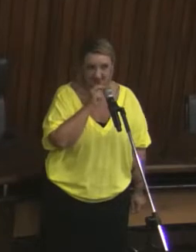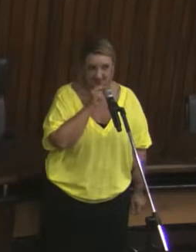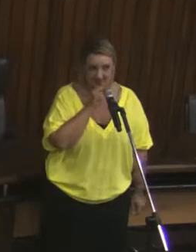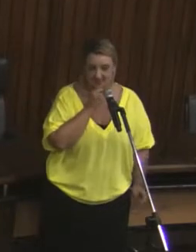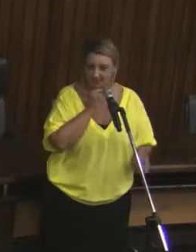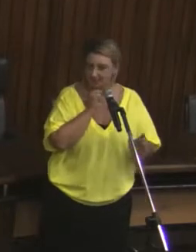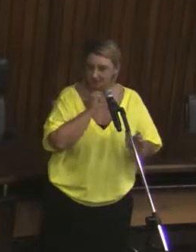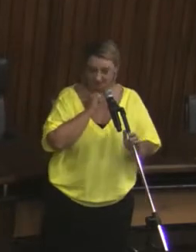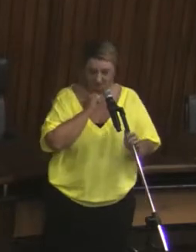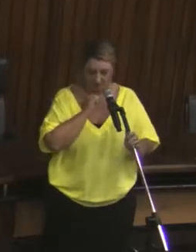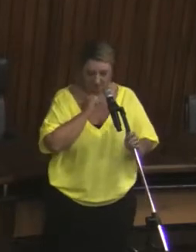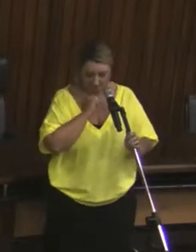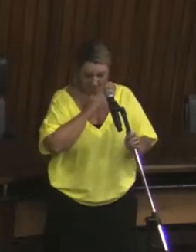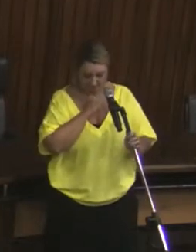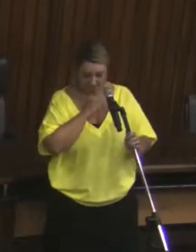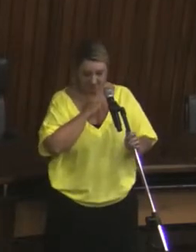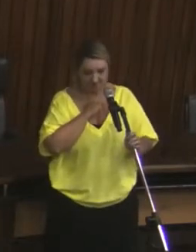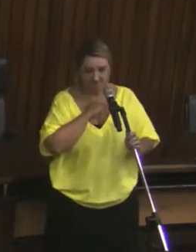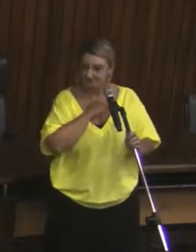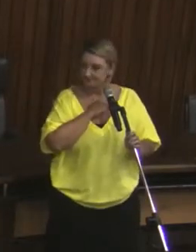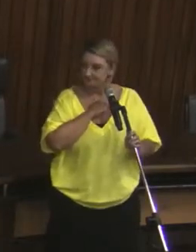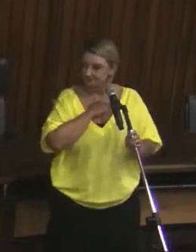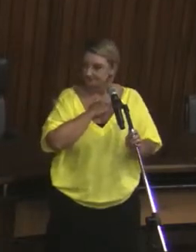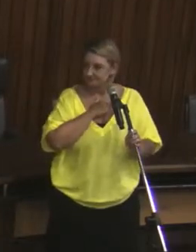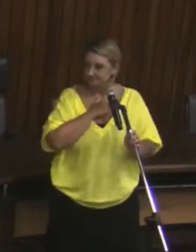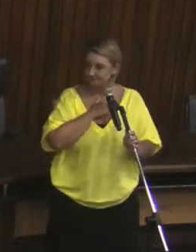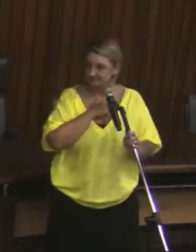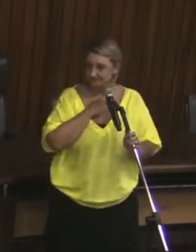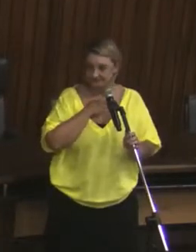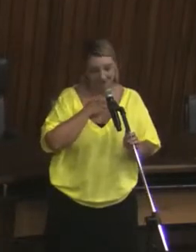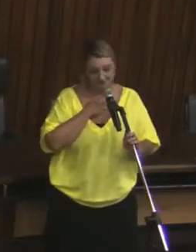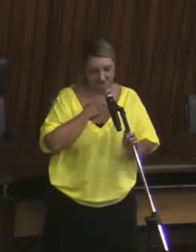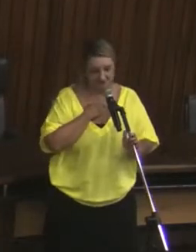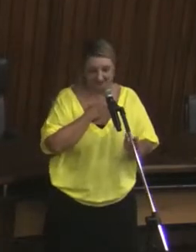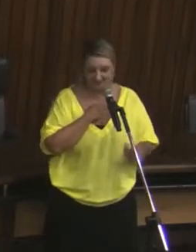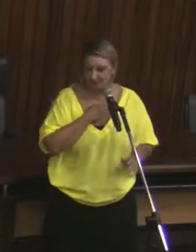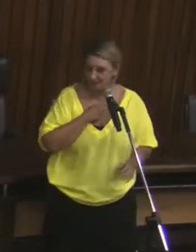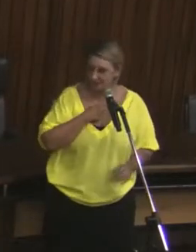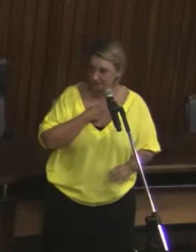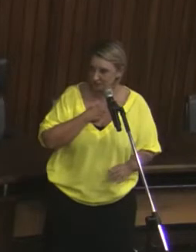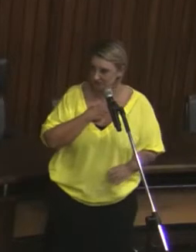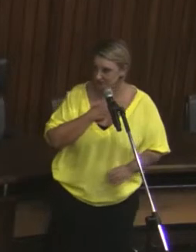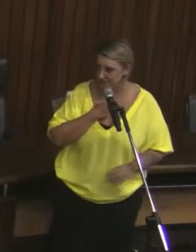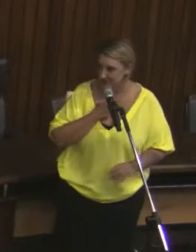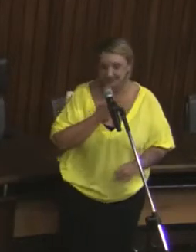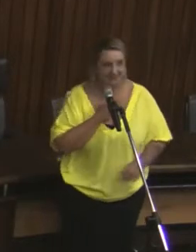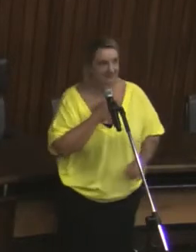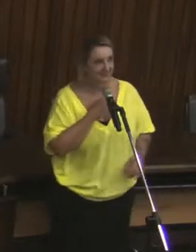crescesse. Então, enfim, Natal está aí, eu não posso fazer meu bico de Papai Noel. Vai ter que ficar para a próxima.